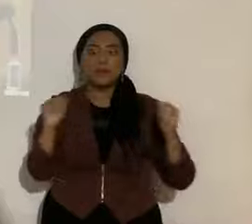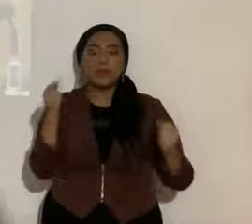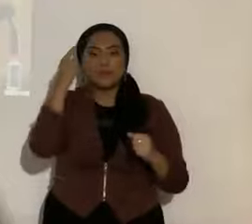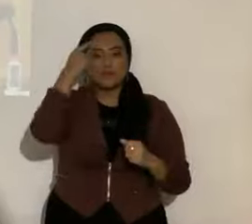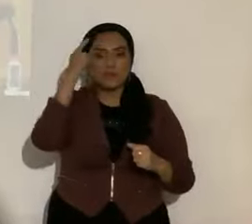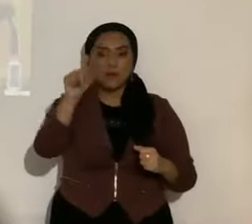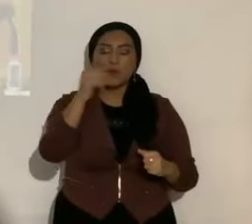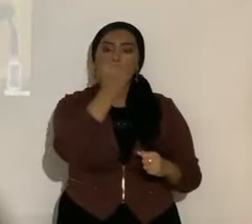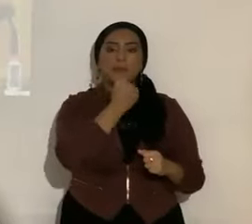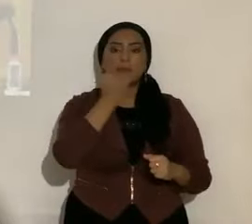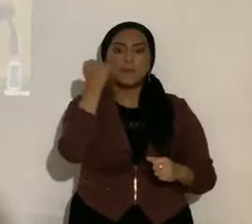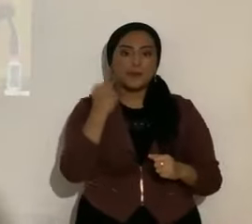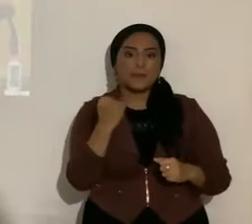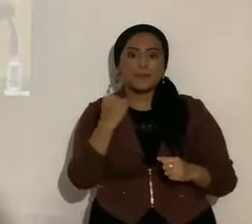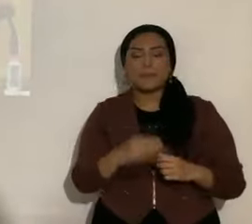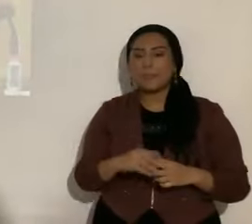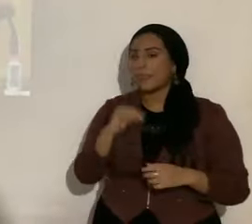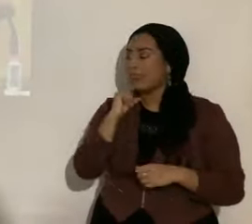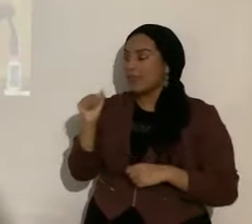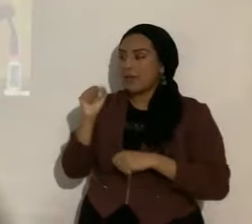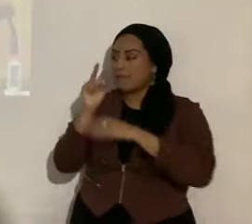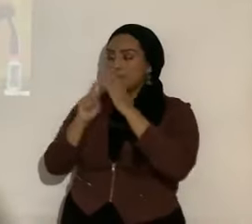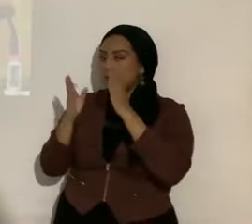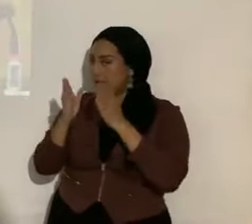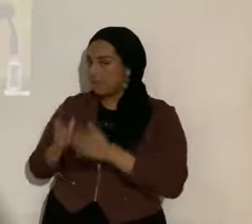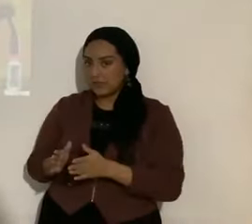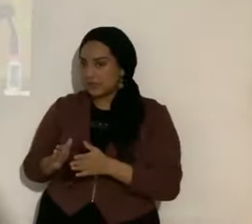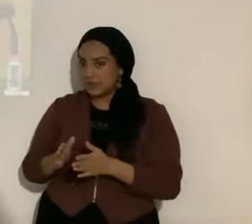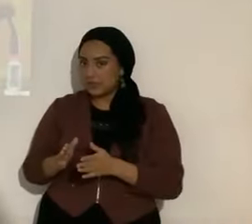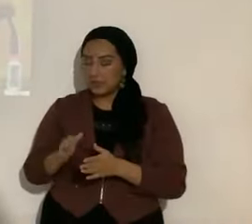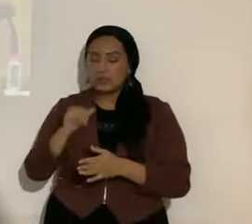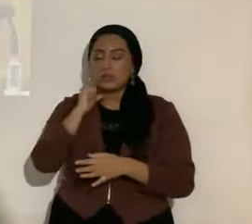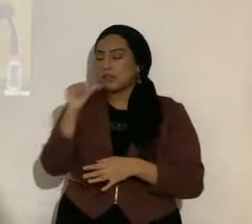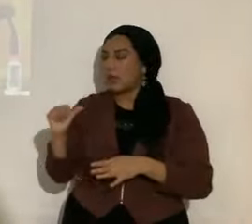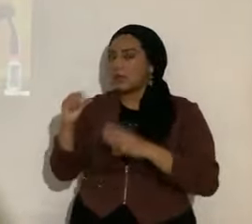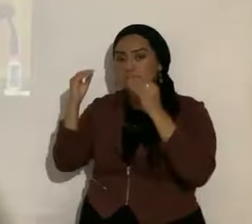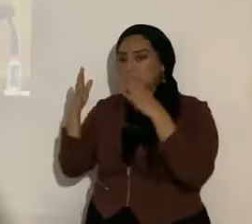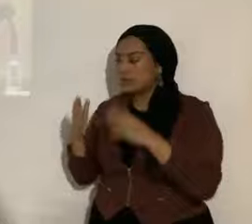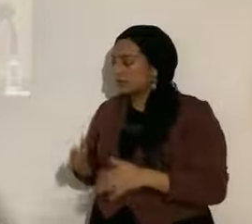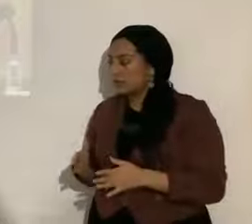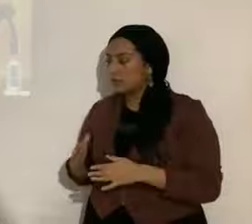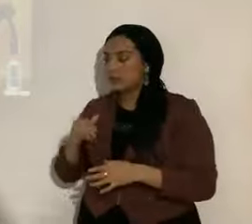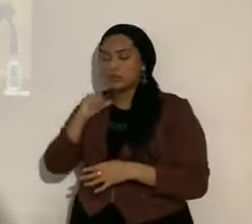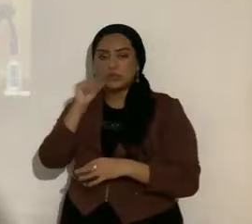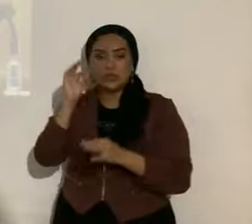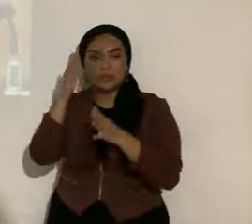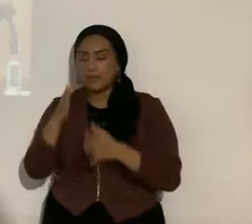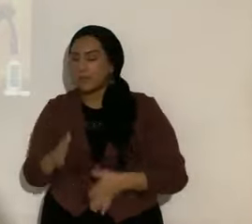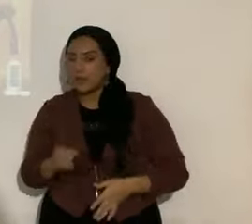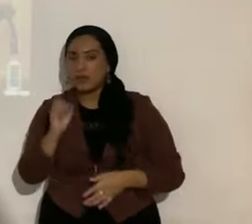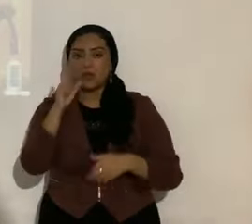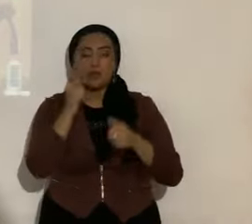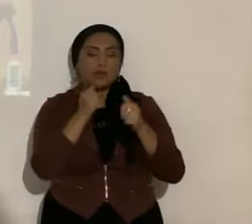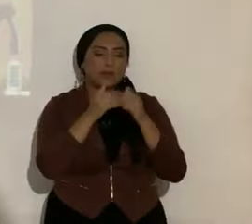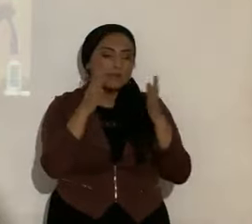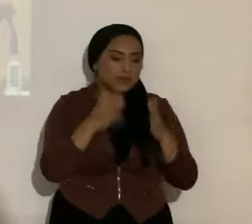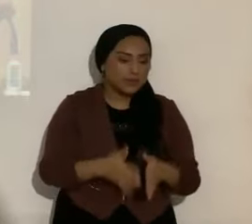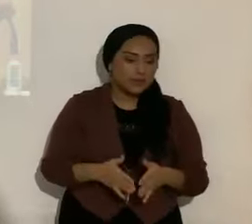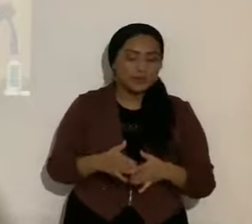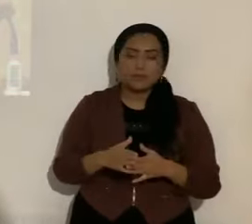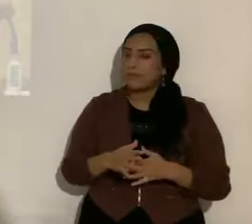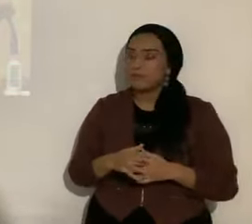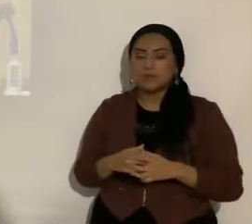Israel. No los profetas, no los maestros, no los roí, ni los apóstoles, ni los